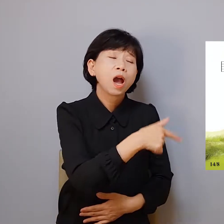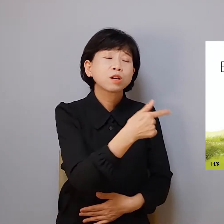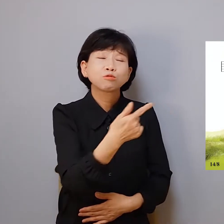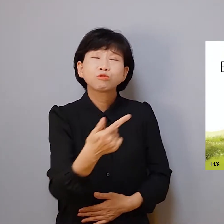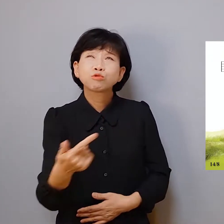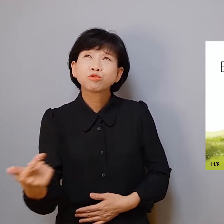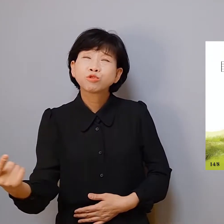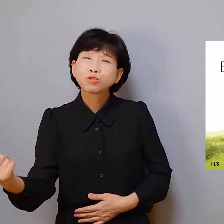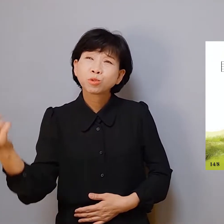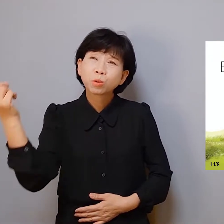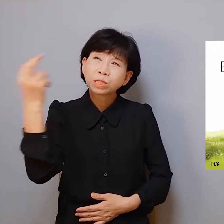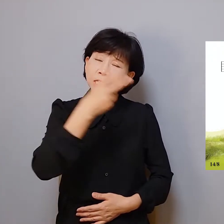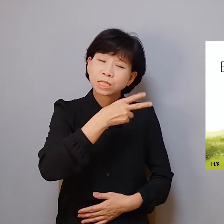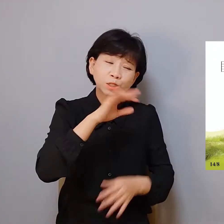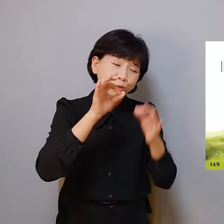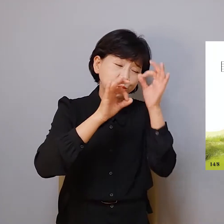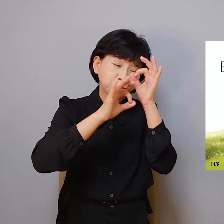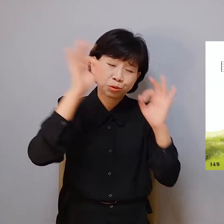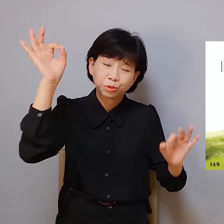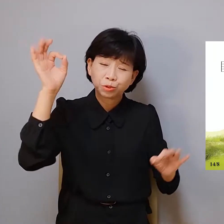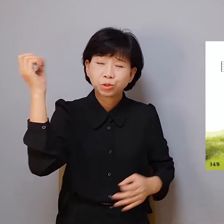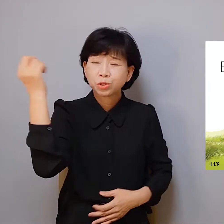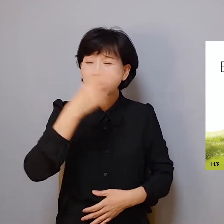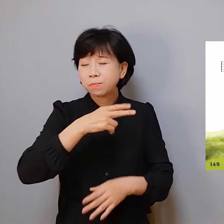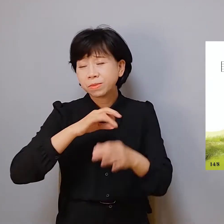오늘 하루도